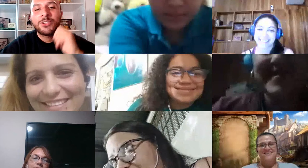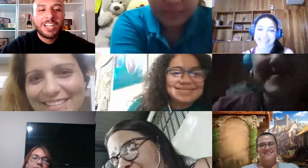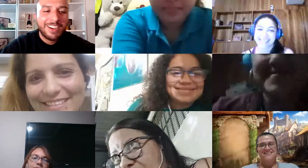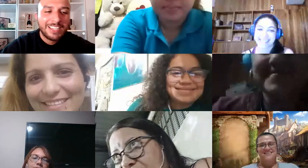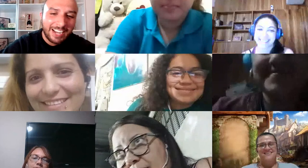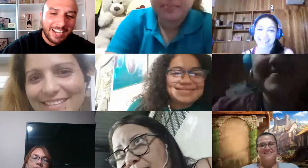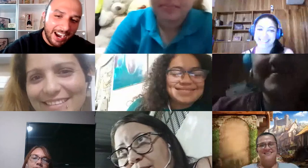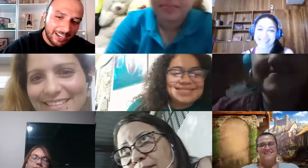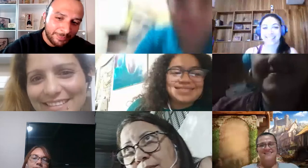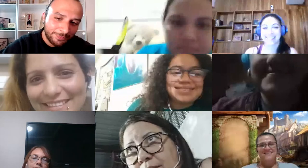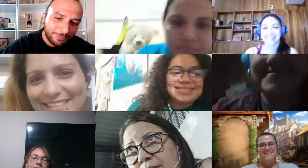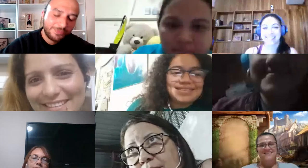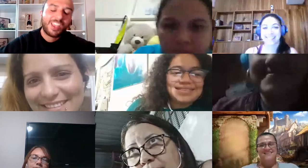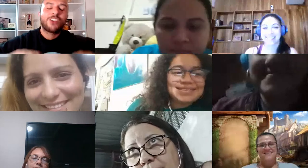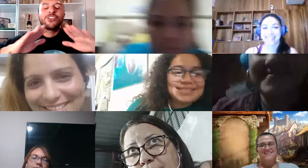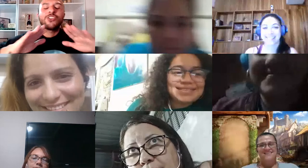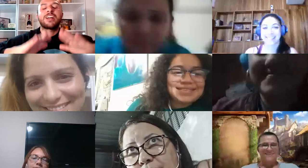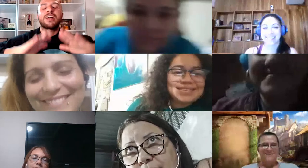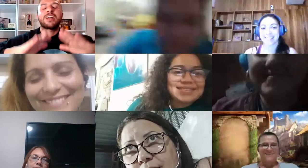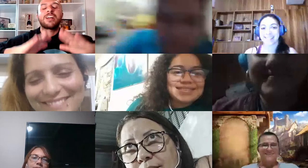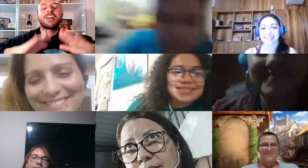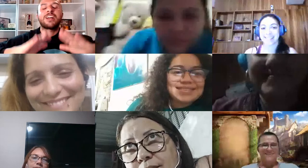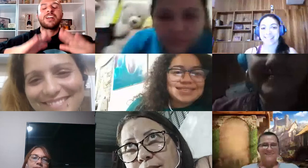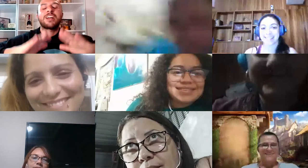mí me gusta vacilar. Una mala.